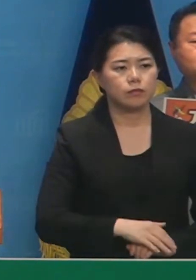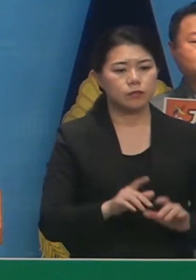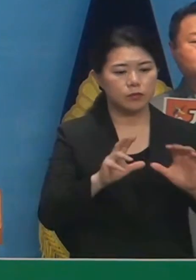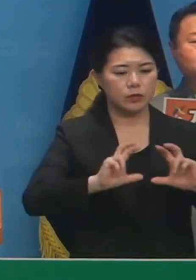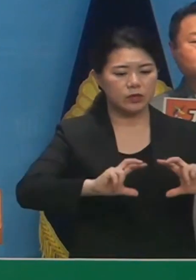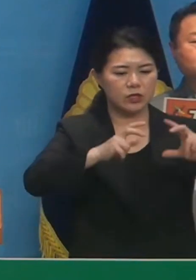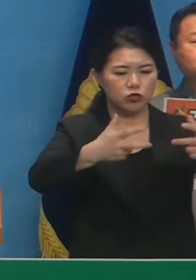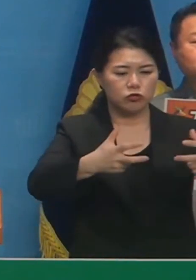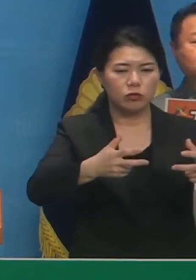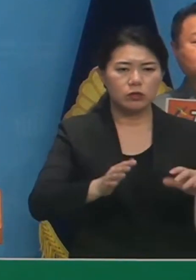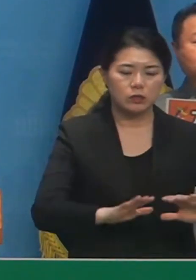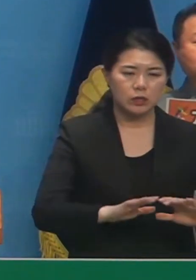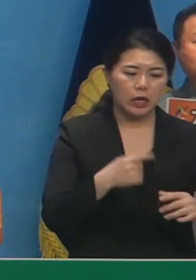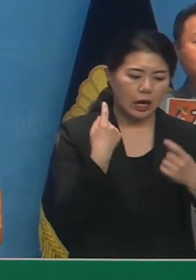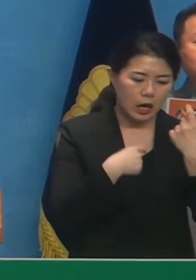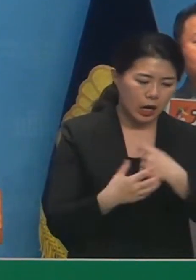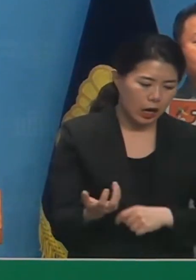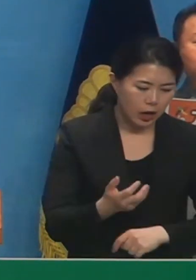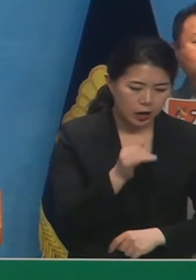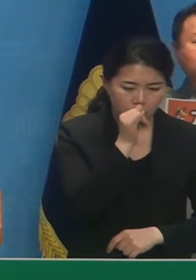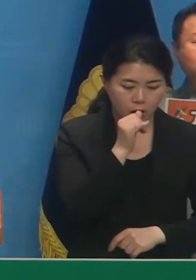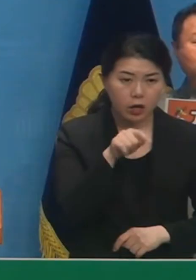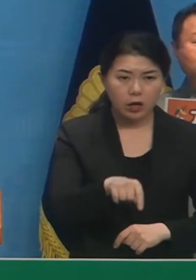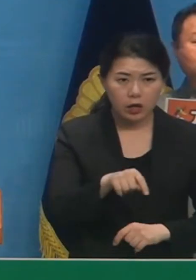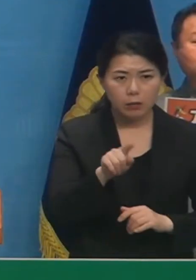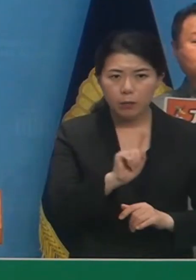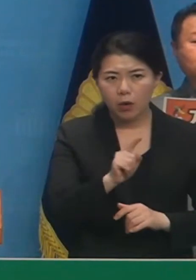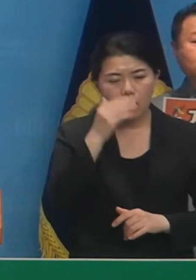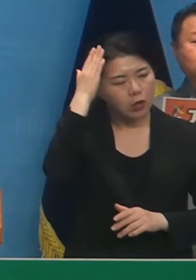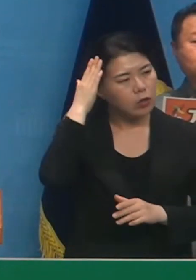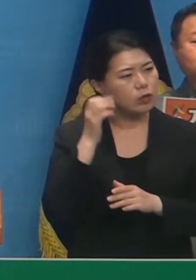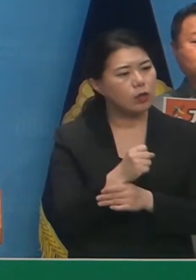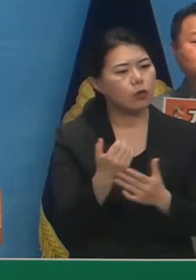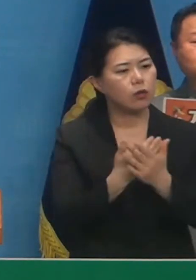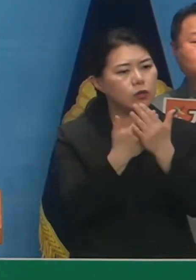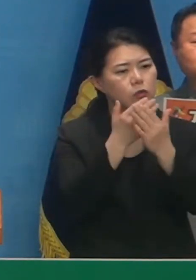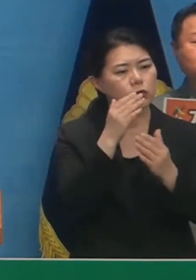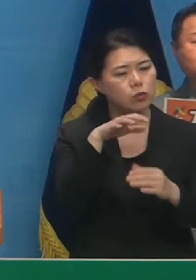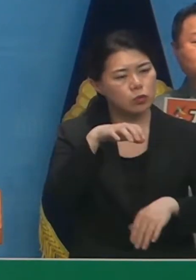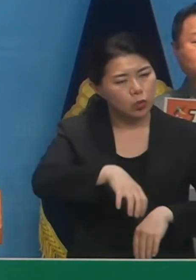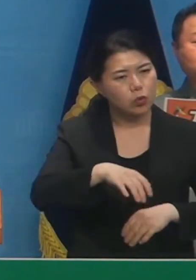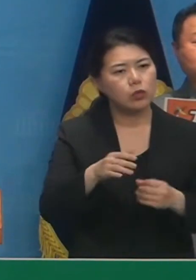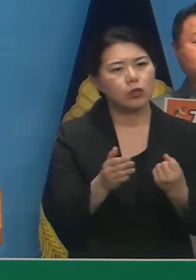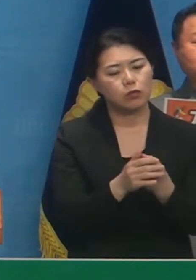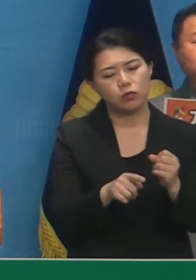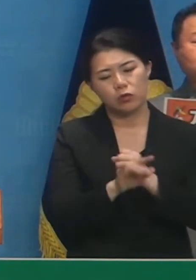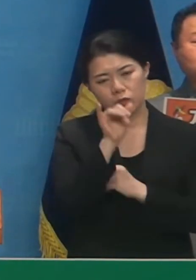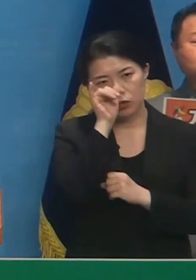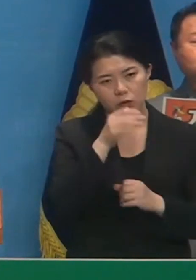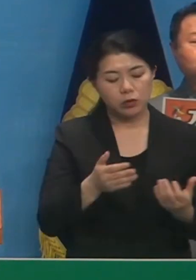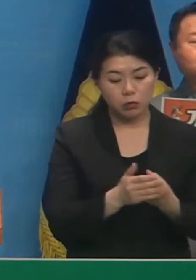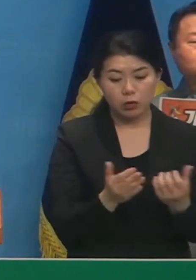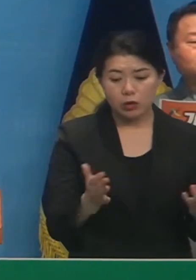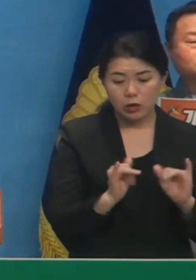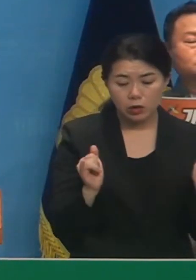지구가 아픕니다. 그 중심에 석탄화력발전소가 있습니다. 그래서 노동자들은